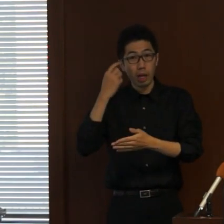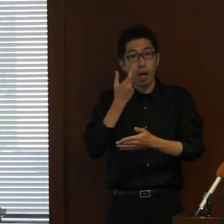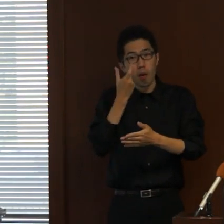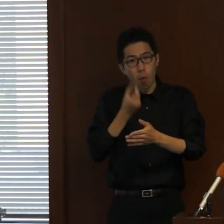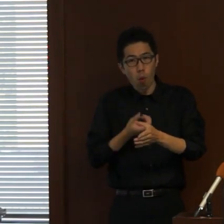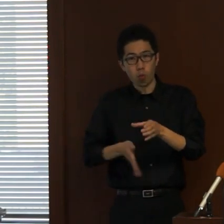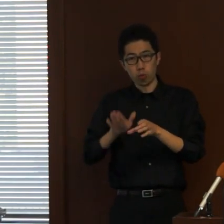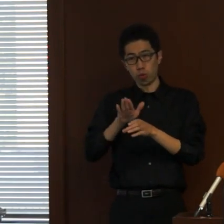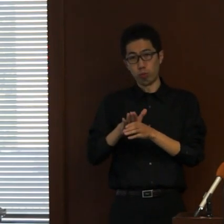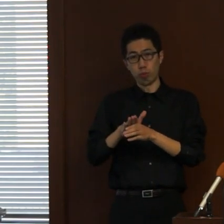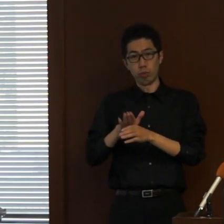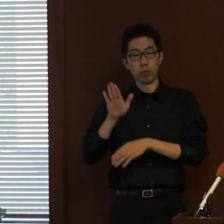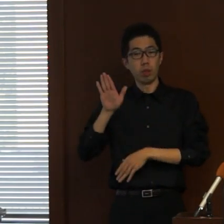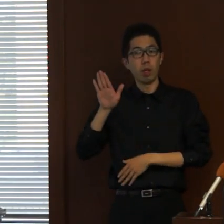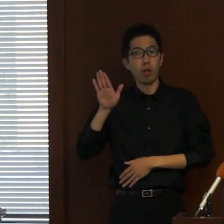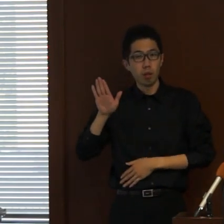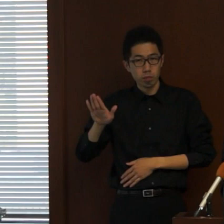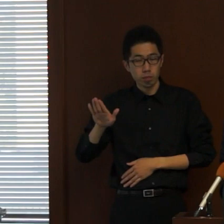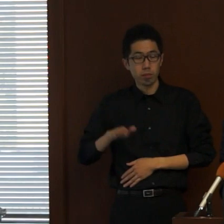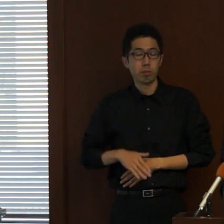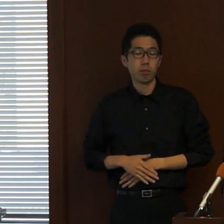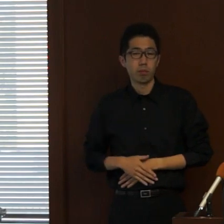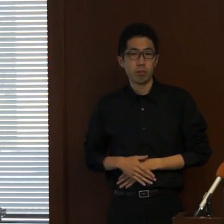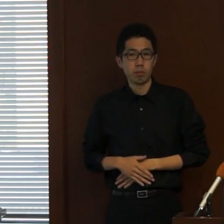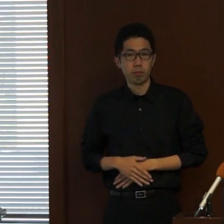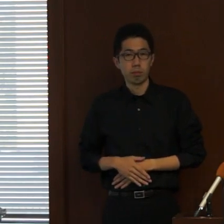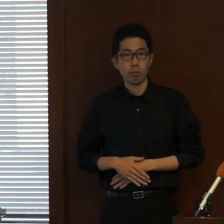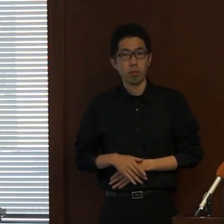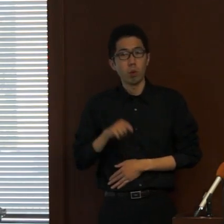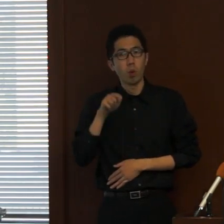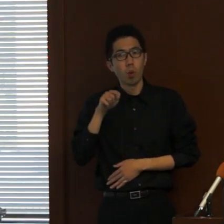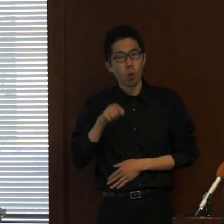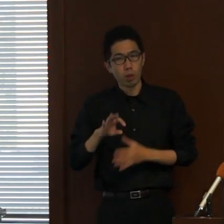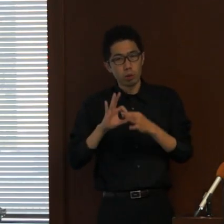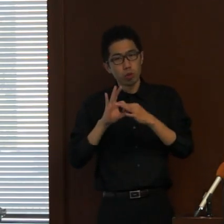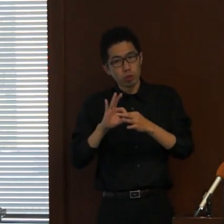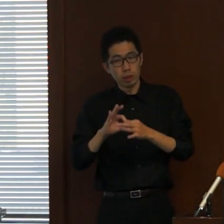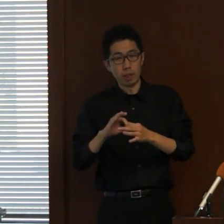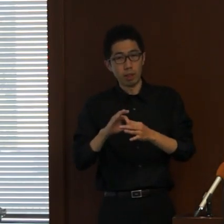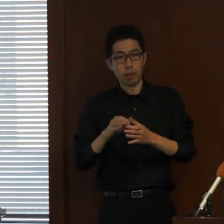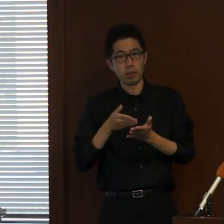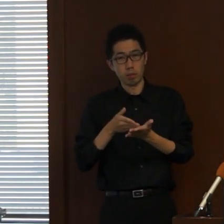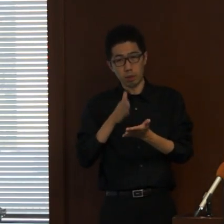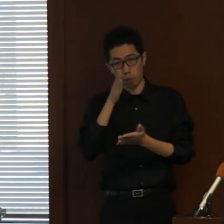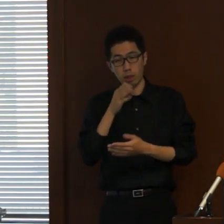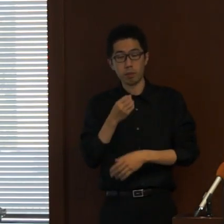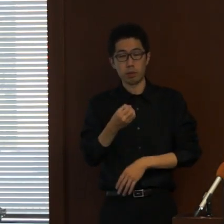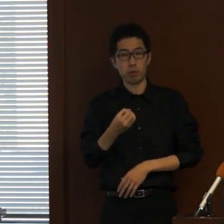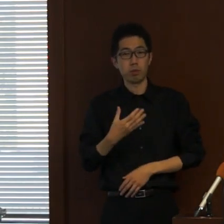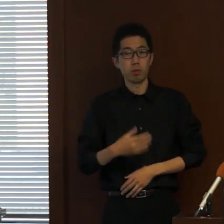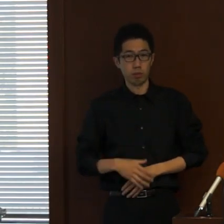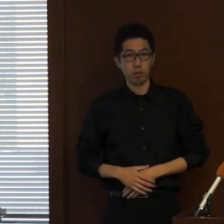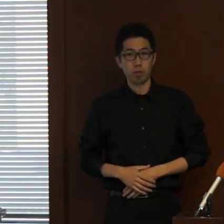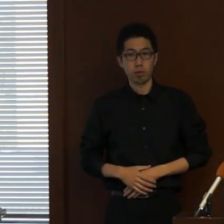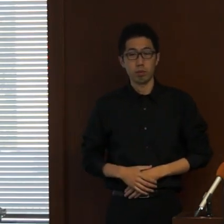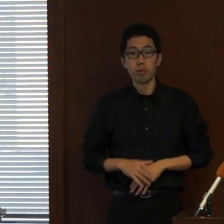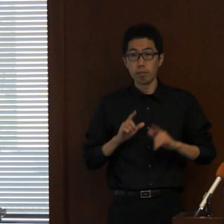解除されることが、確実な状況になっているんですけれども、これについての受け止めをお願いします。 私は